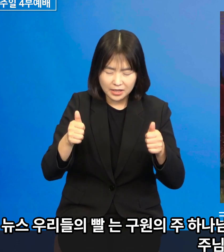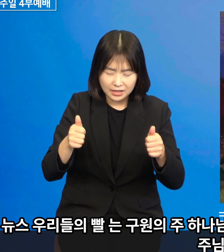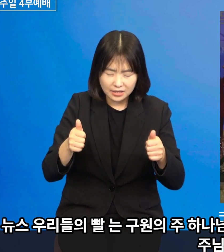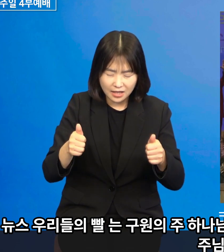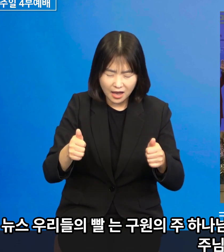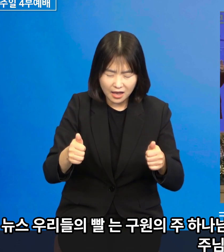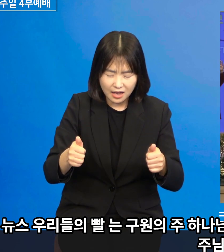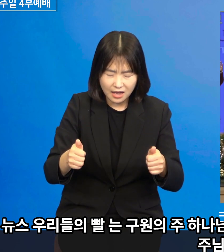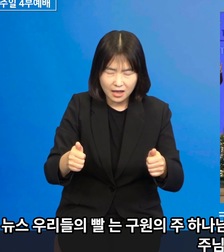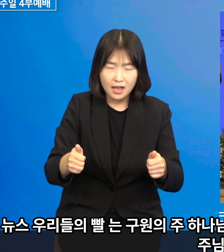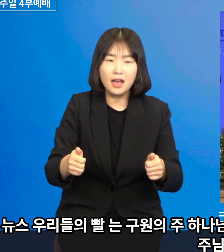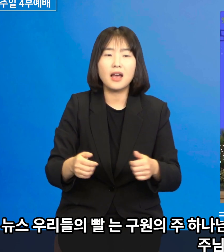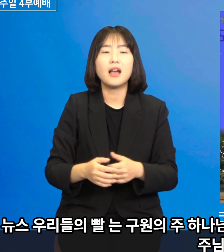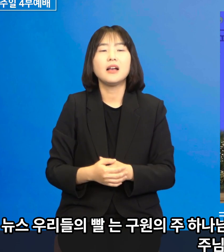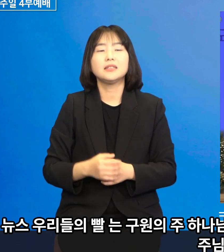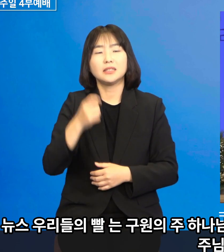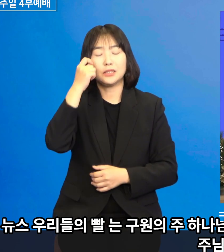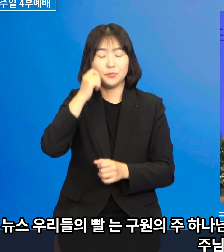경배합니다.